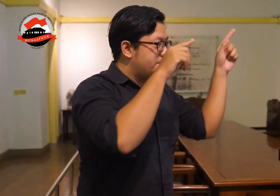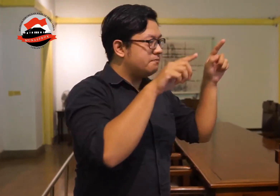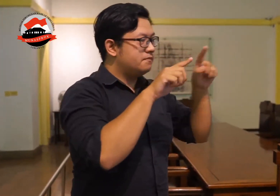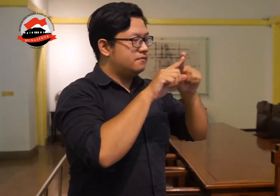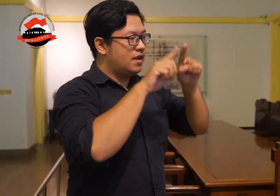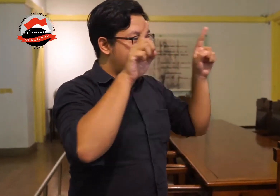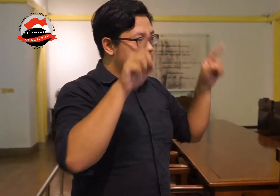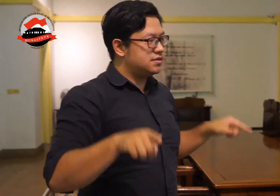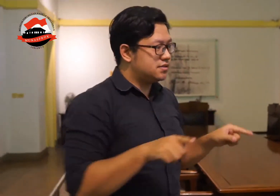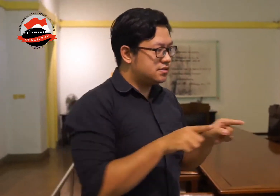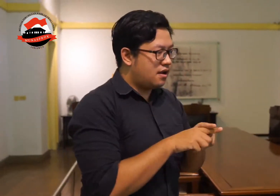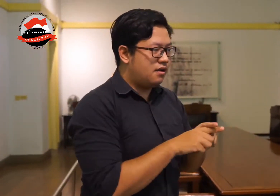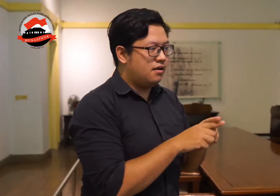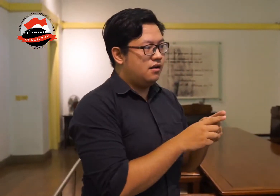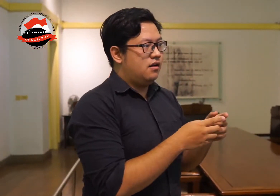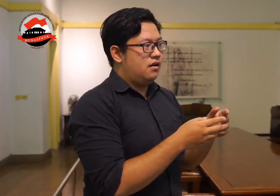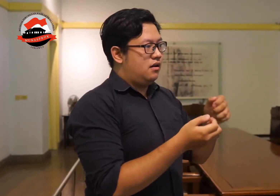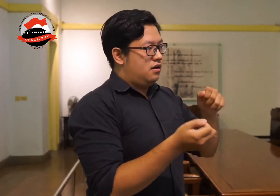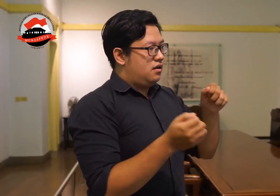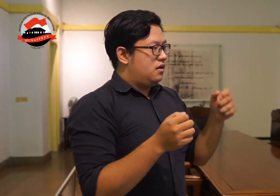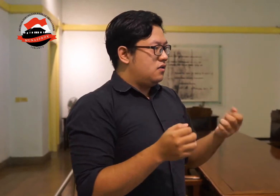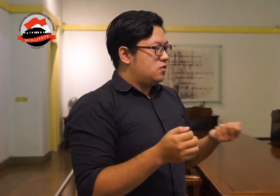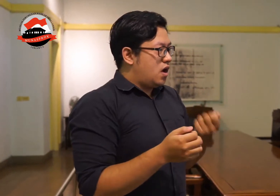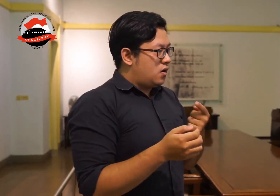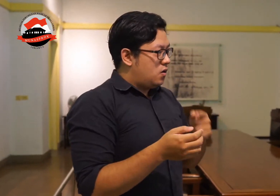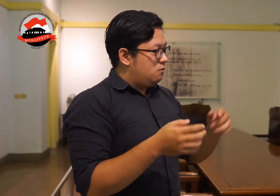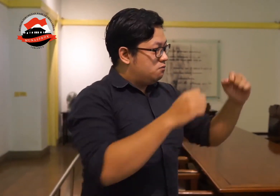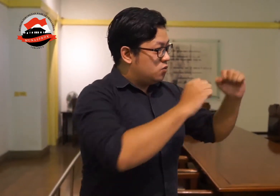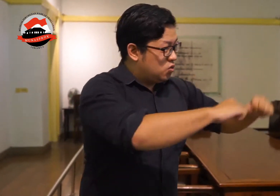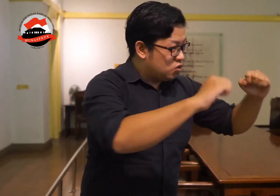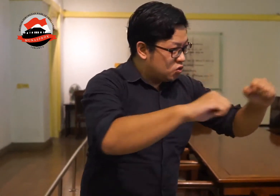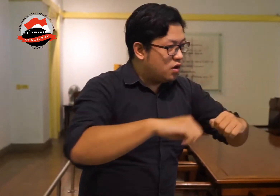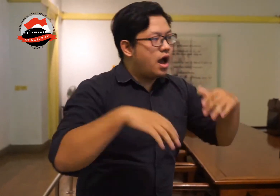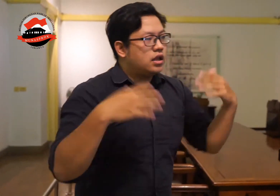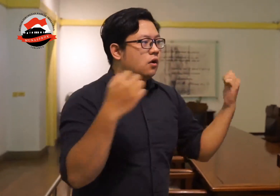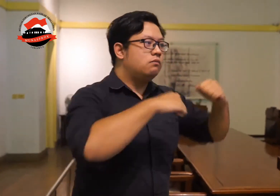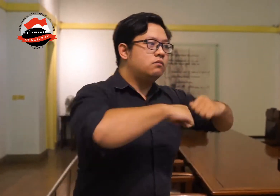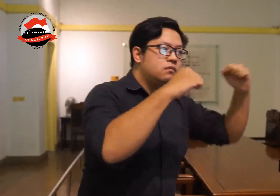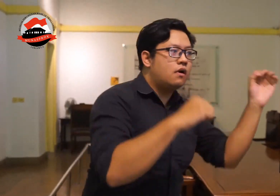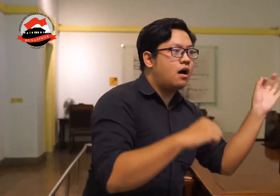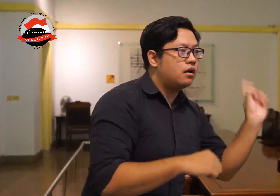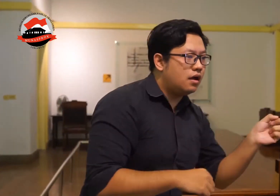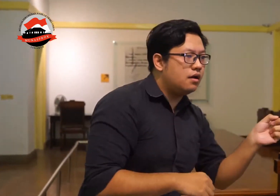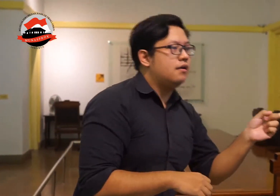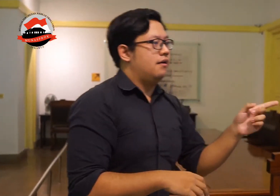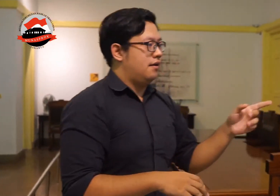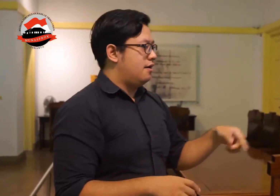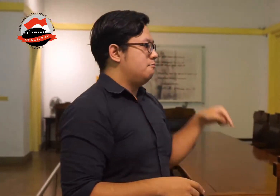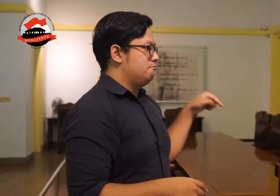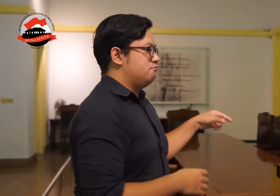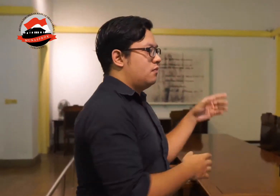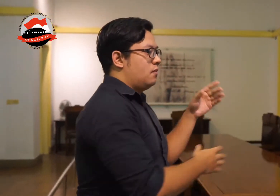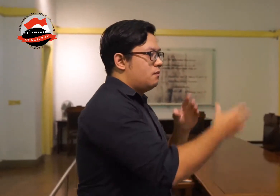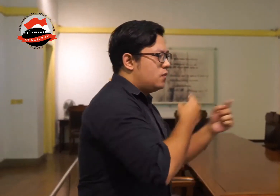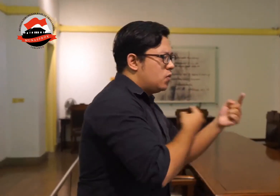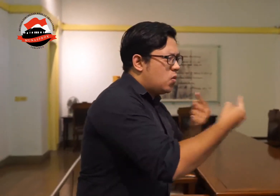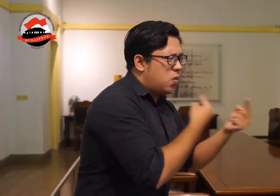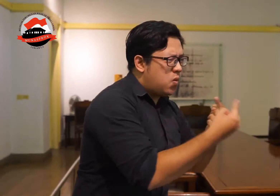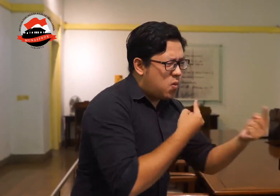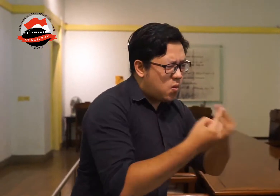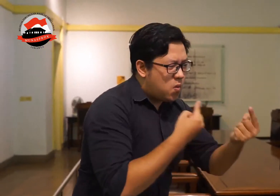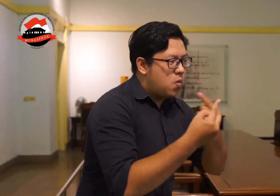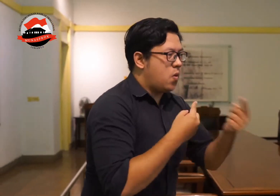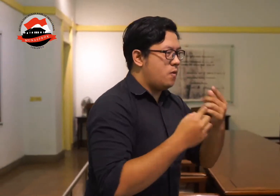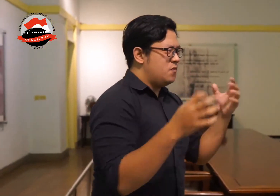ditulis oleh Bung Karno bisa disetujui atau tidak. Nah, disinilah terjadi diskusi,